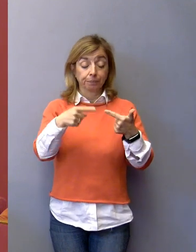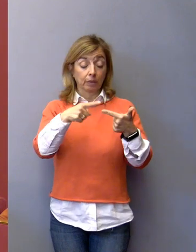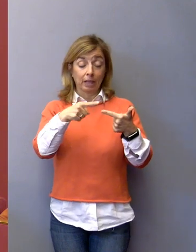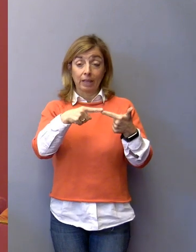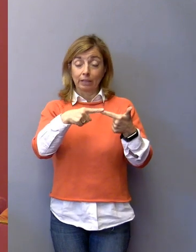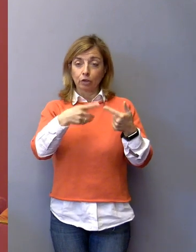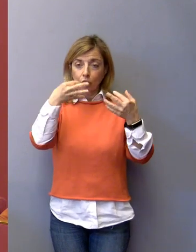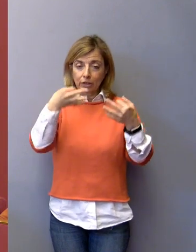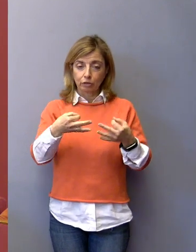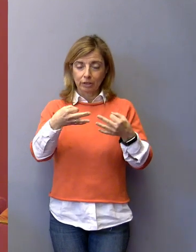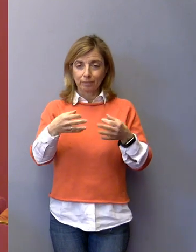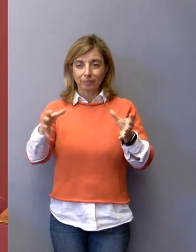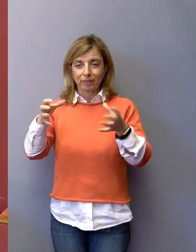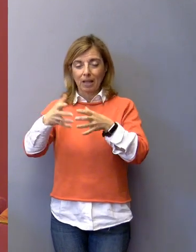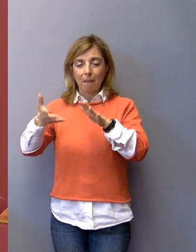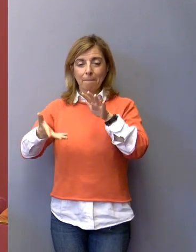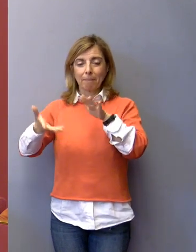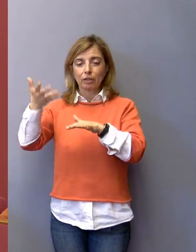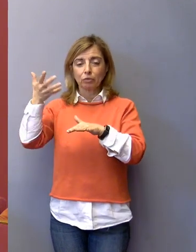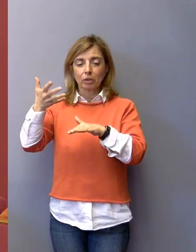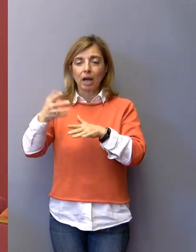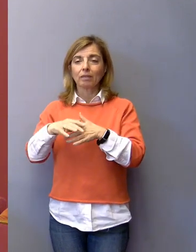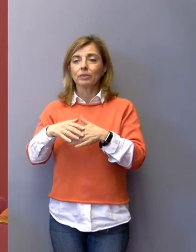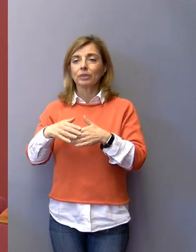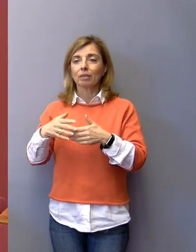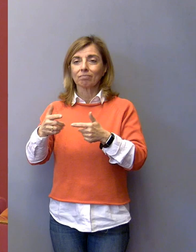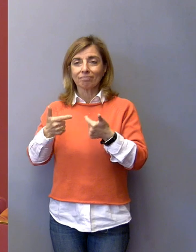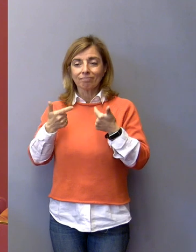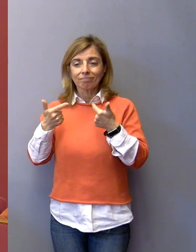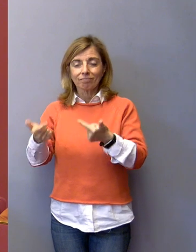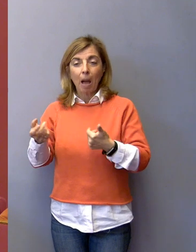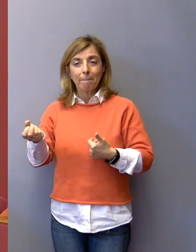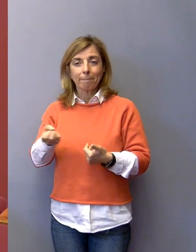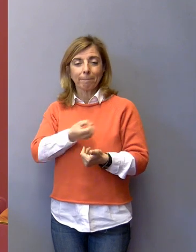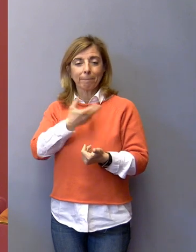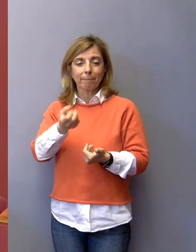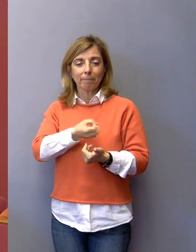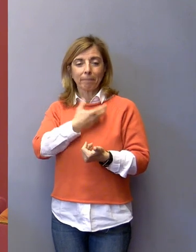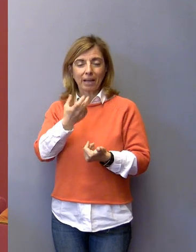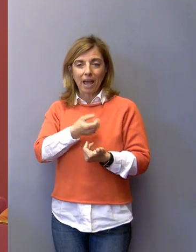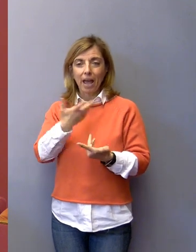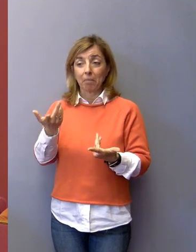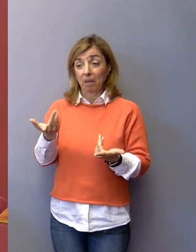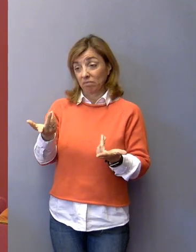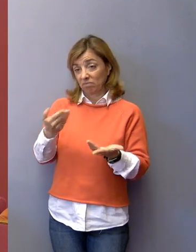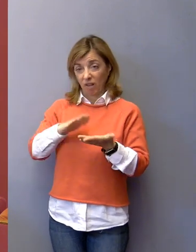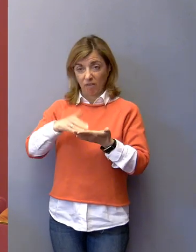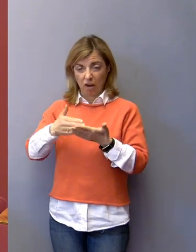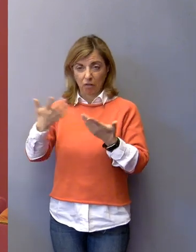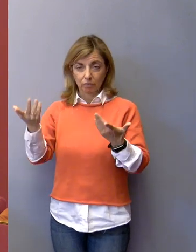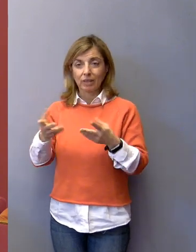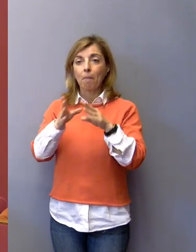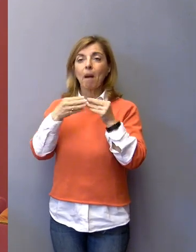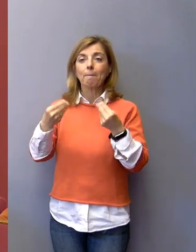premi mi permetto di dire abbastanza insignificanti quando si tratta di Plastic free quando però è chiamata